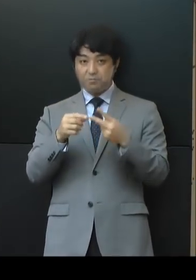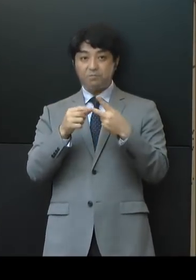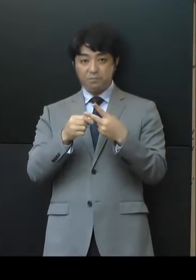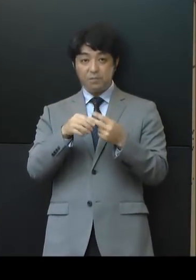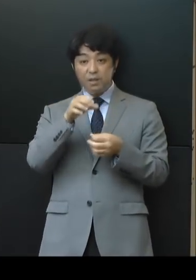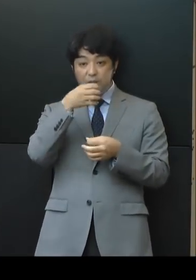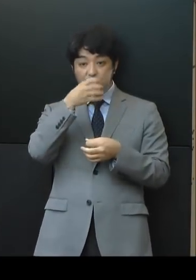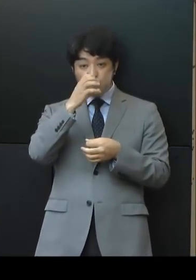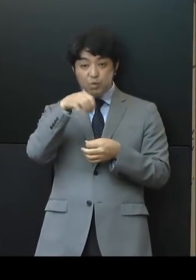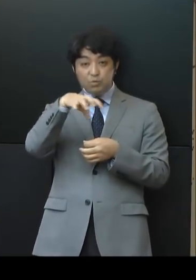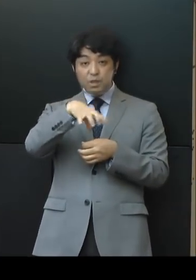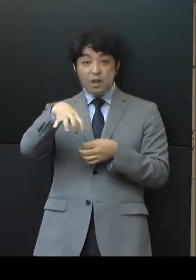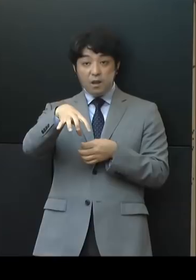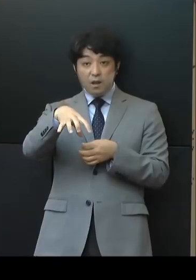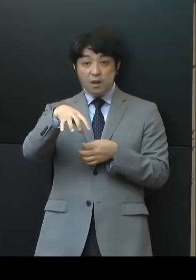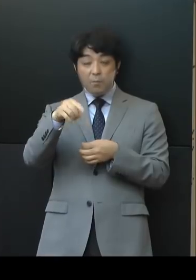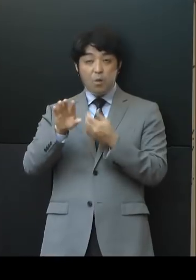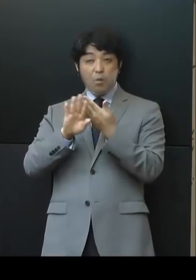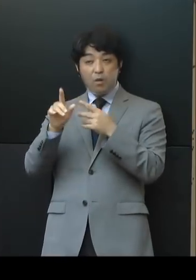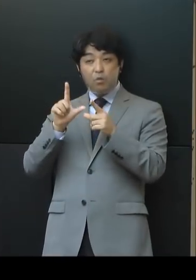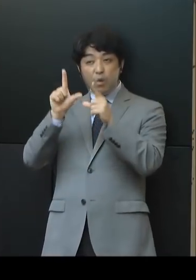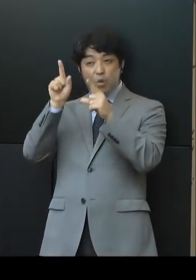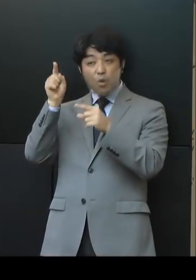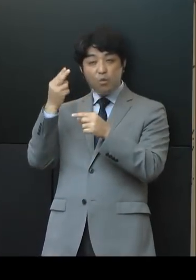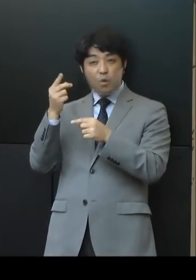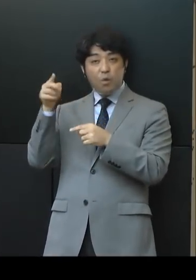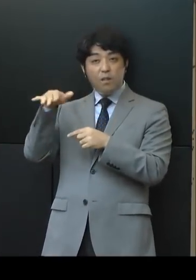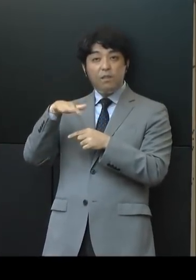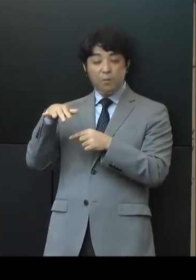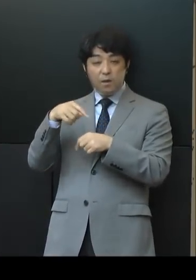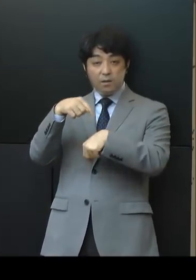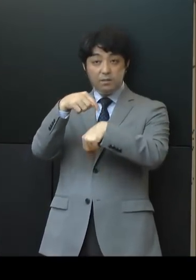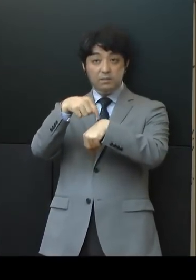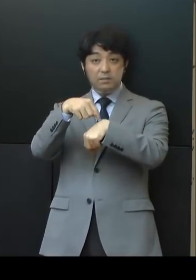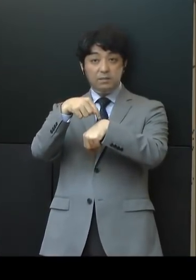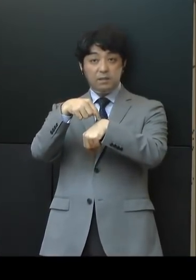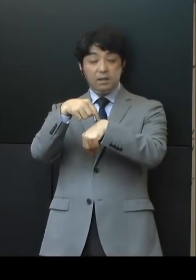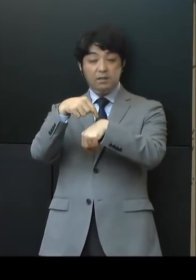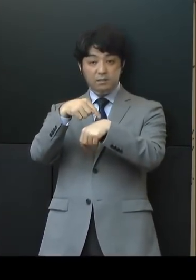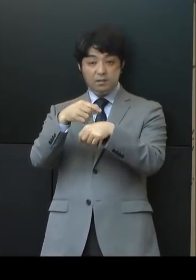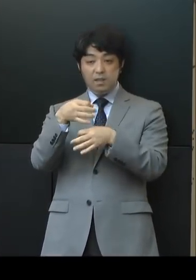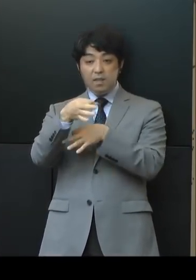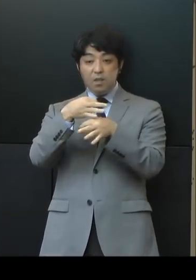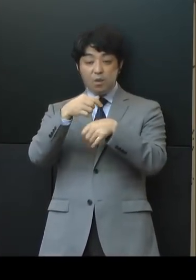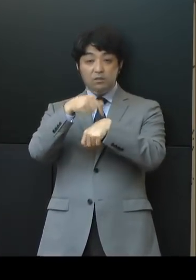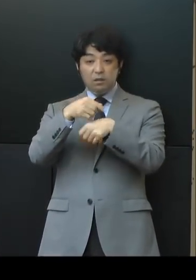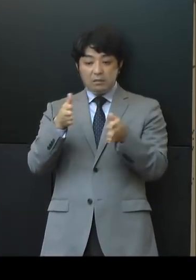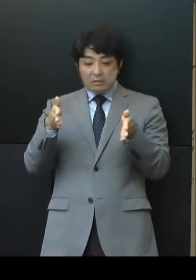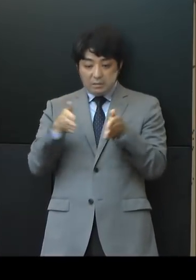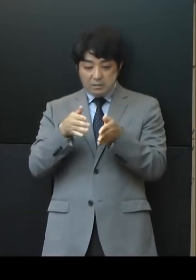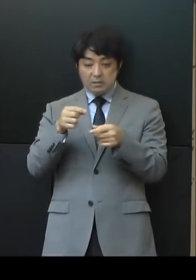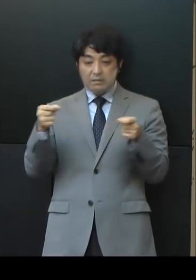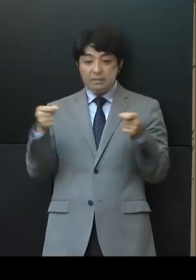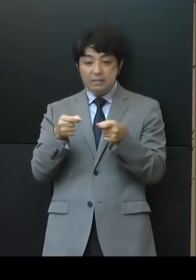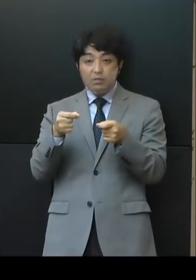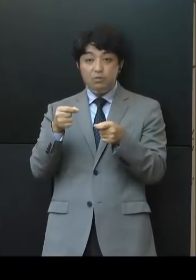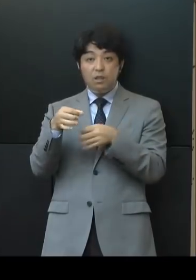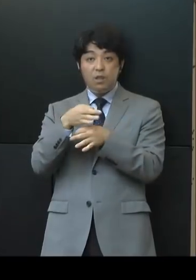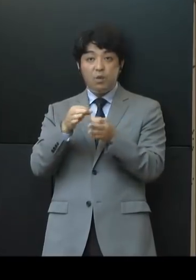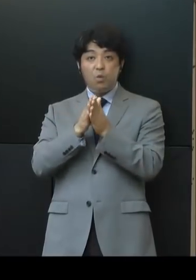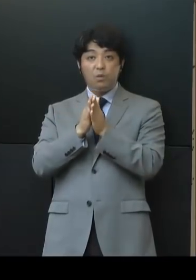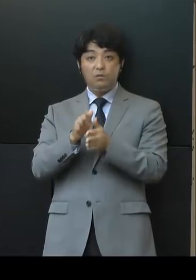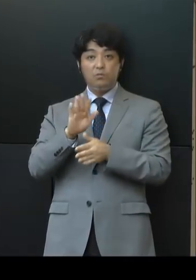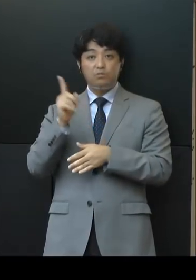店に関して東京など各県ではですね、時短営業を求めているところもあるんですけれども、それを外